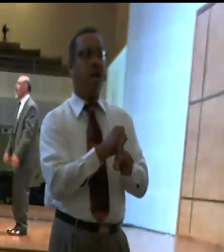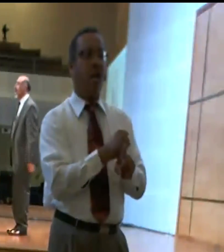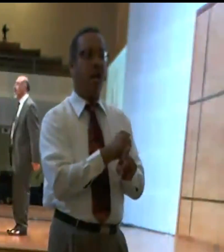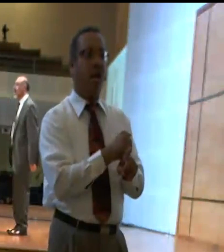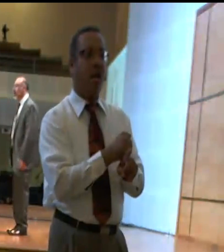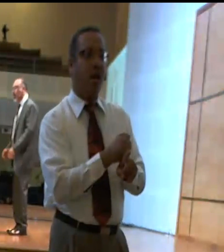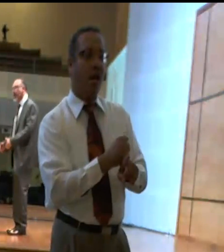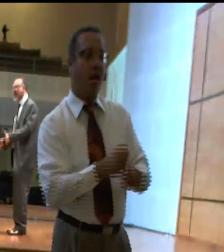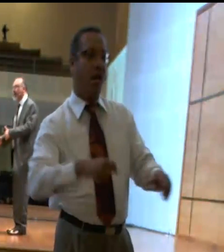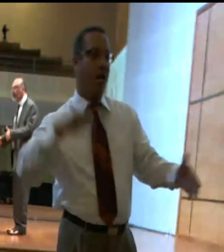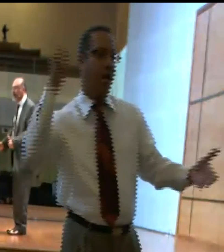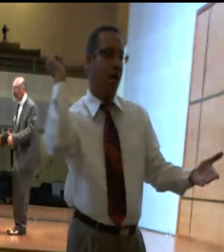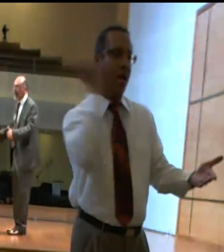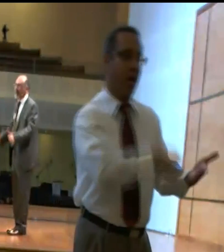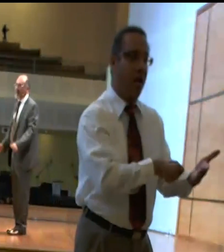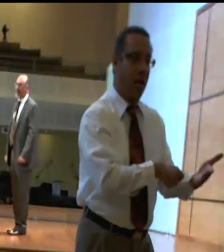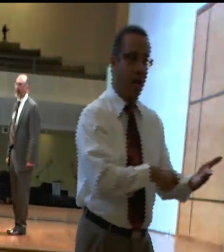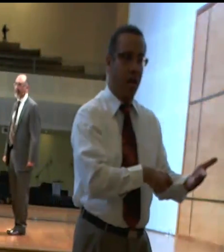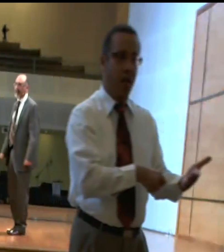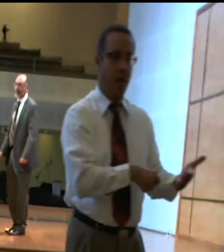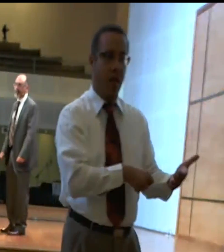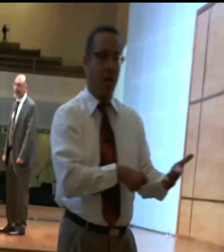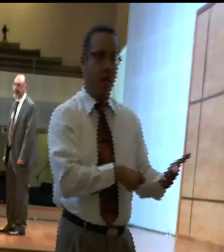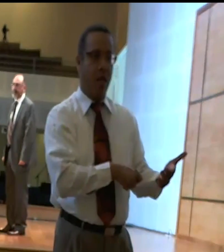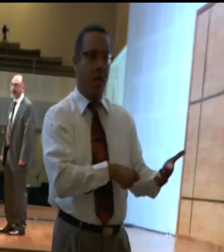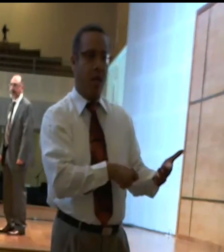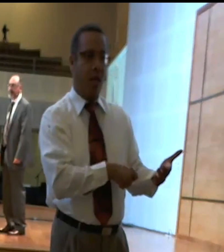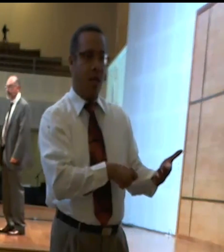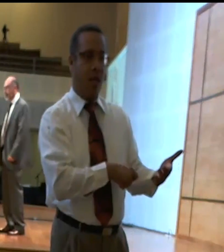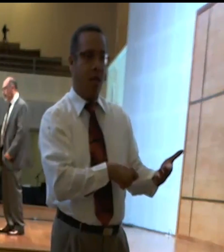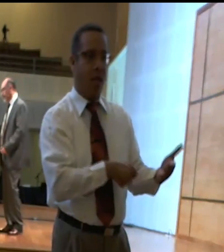la femoral y hubo que amputarle la pierna.